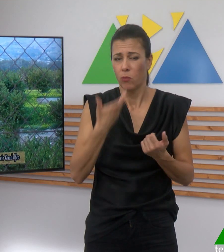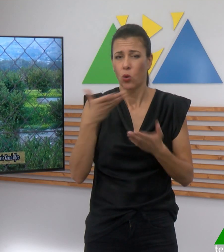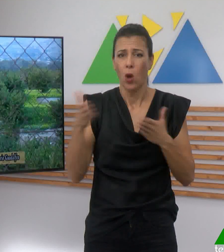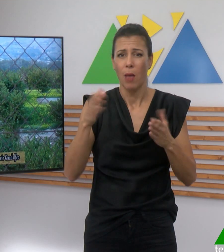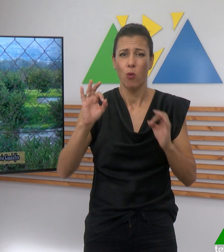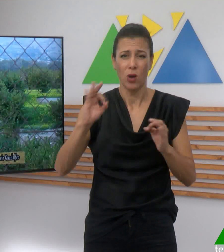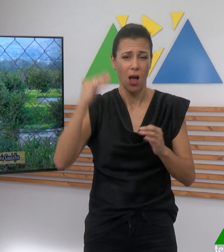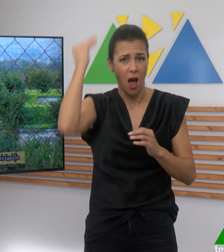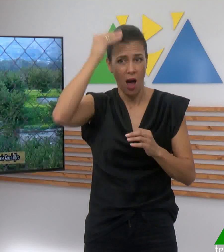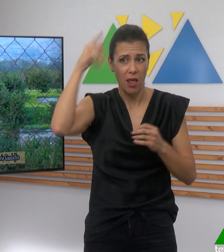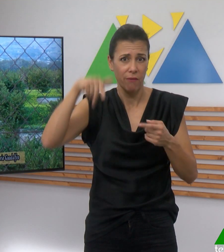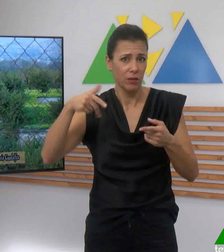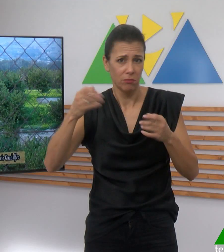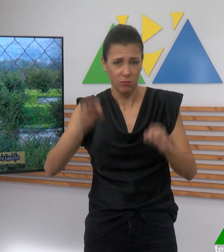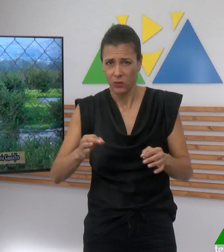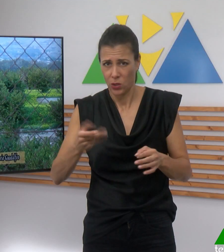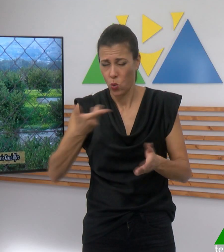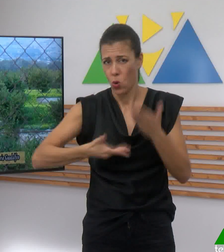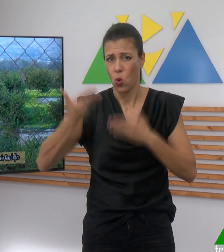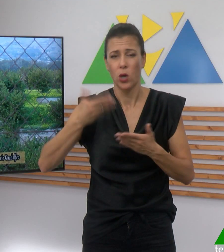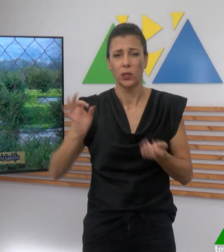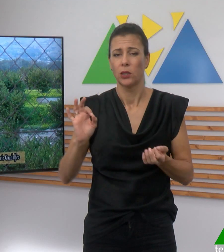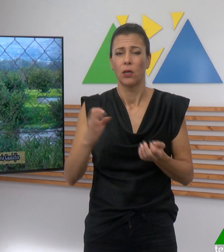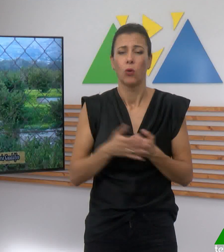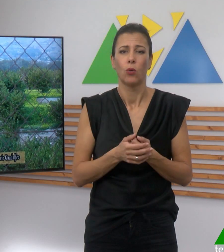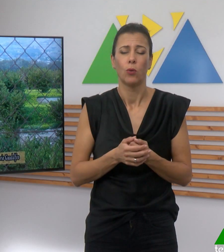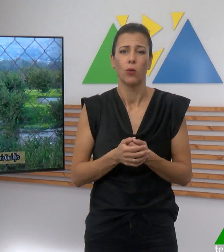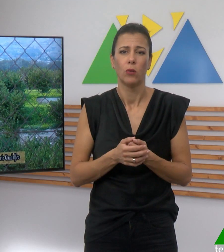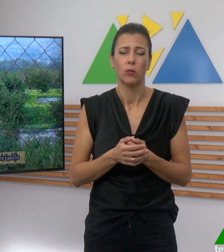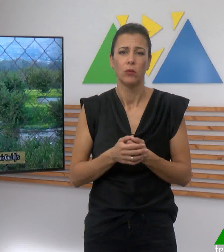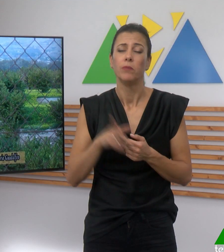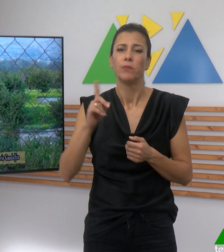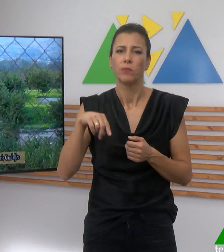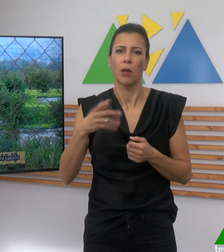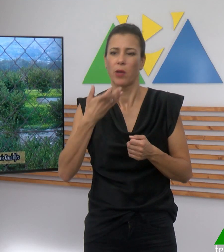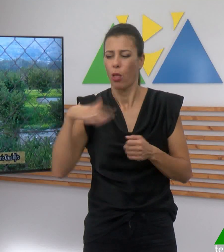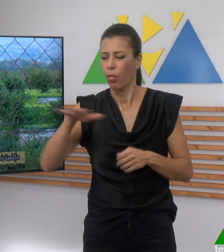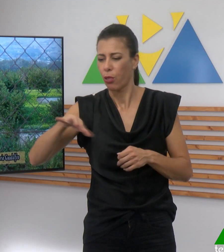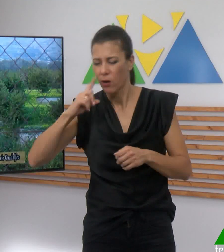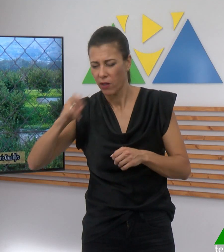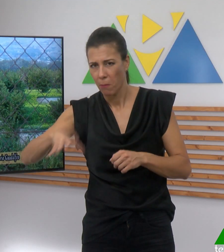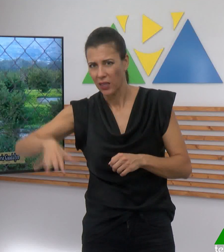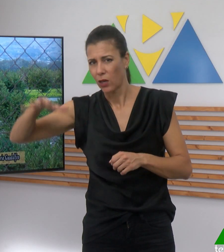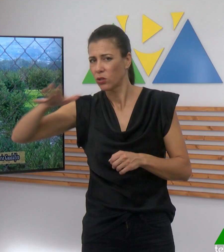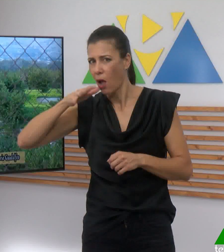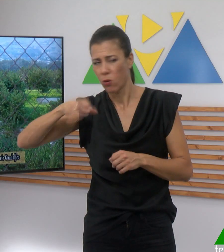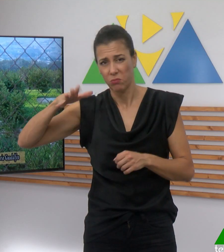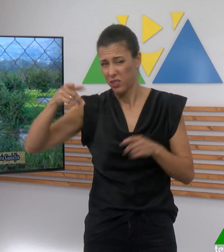despés todavía quedarían zonas o manchas de de zona pantanosa esta zona del Río pues seguramente y